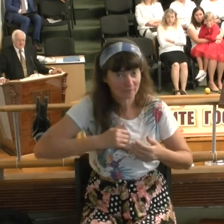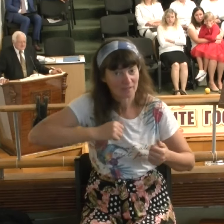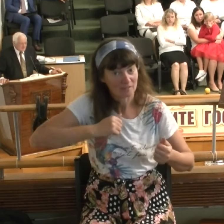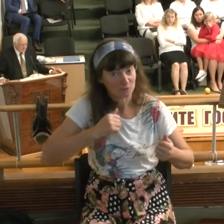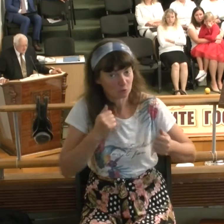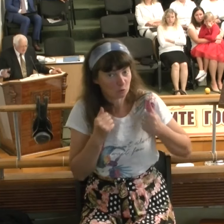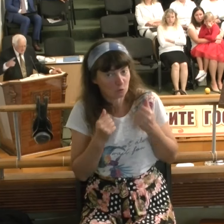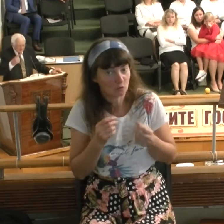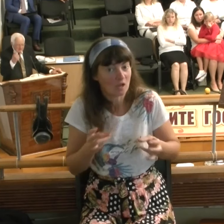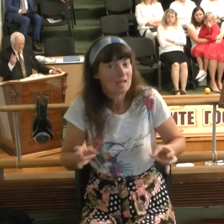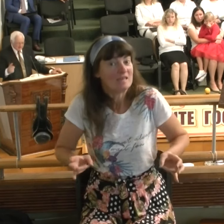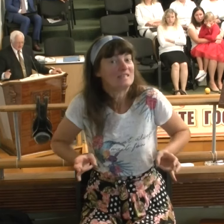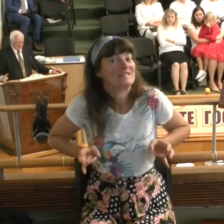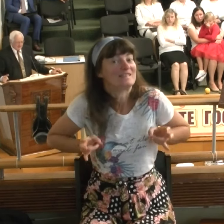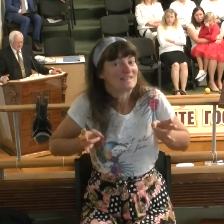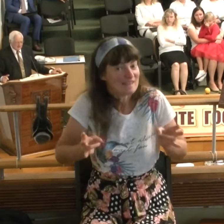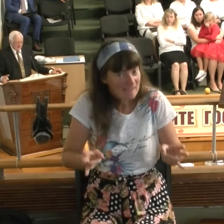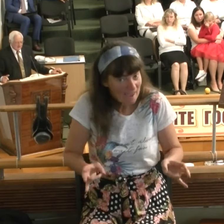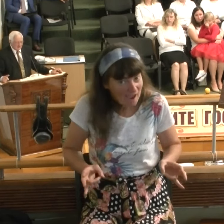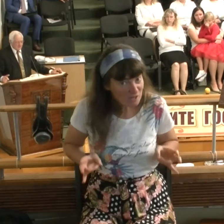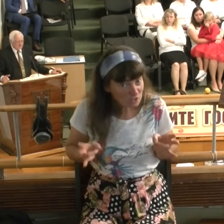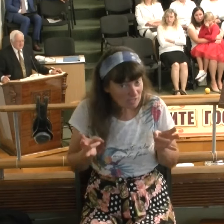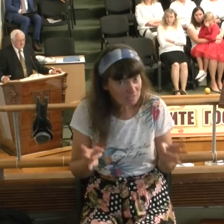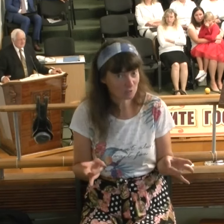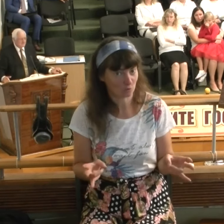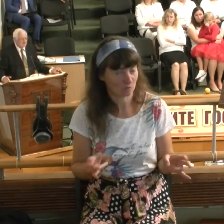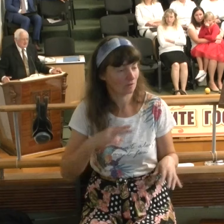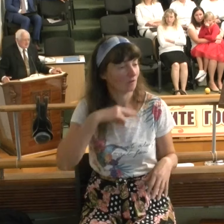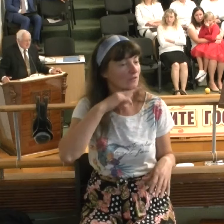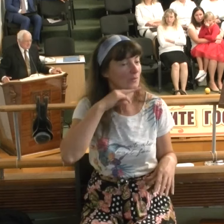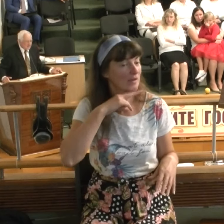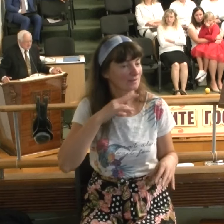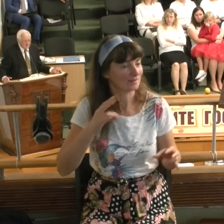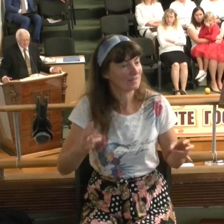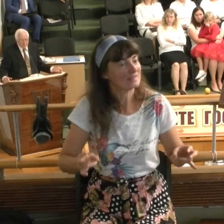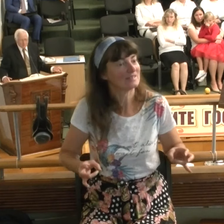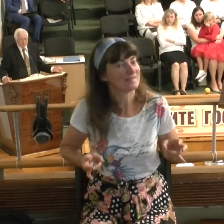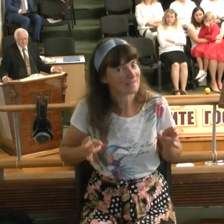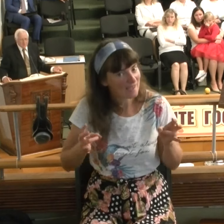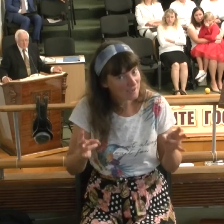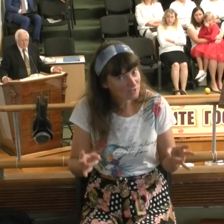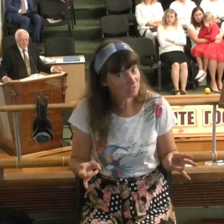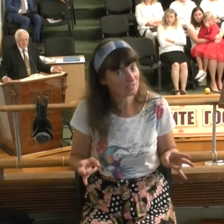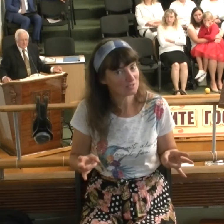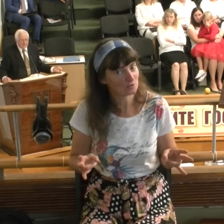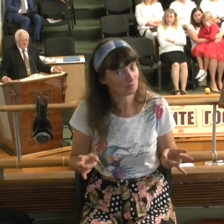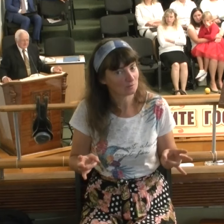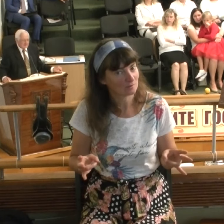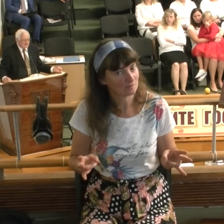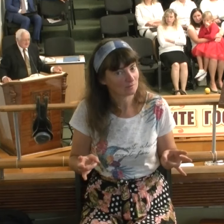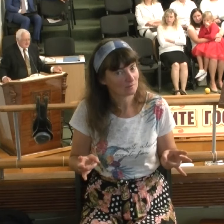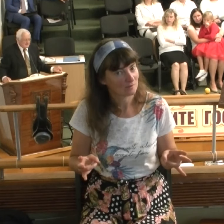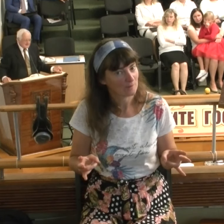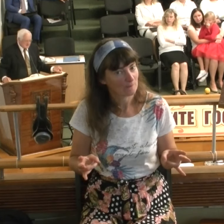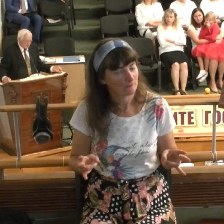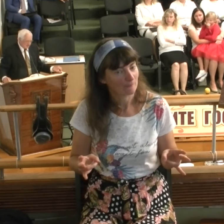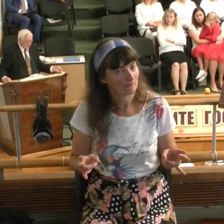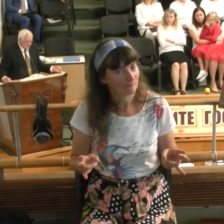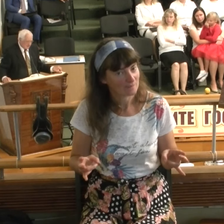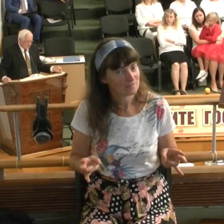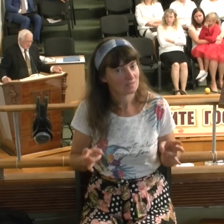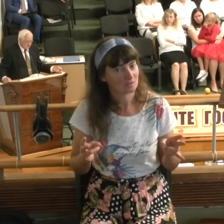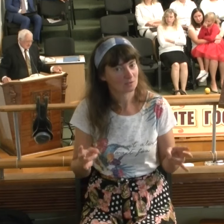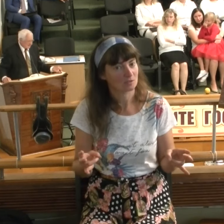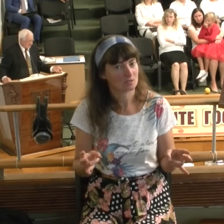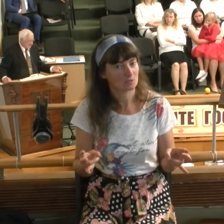с нежностью, обратите внимание, будьте братолюбивы друг к другу, с